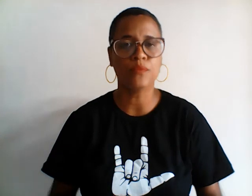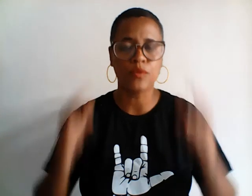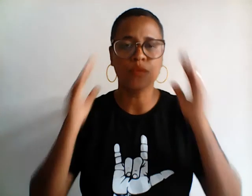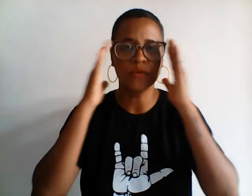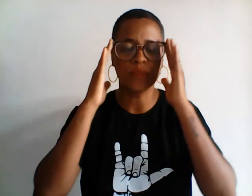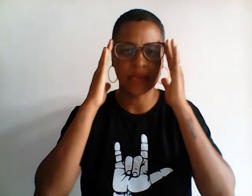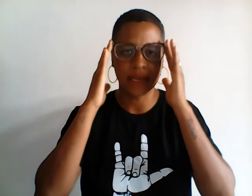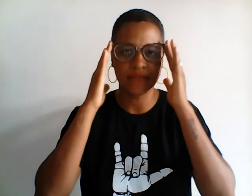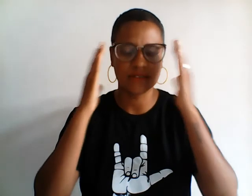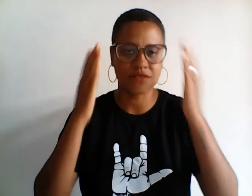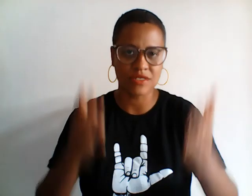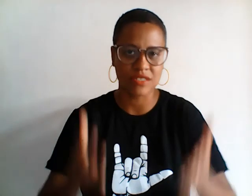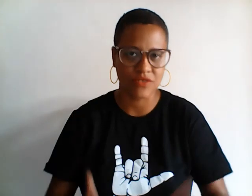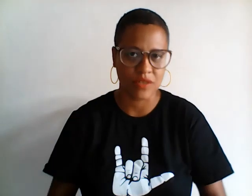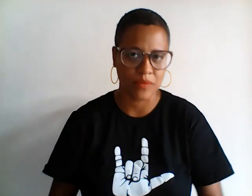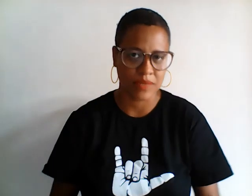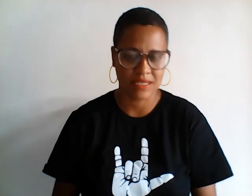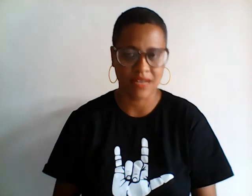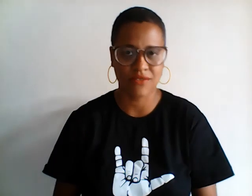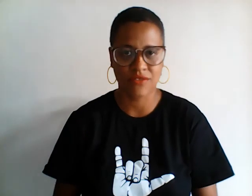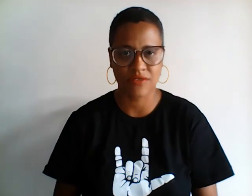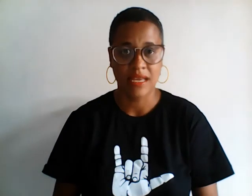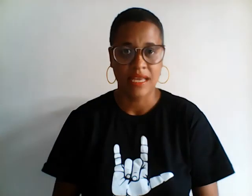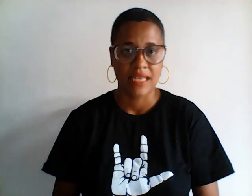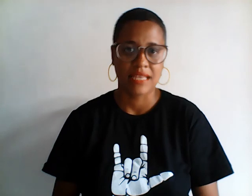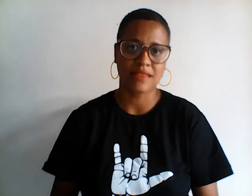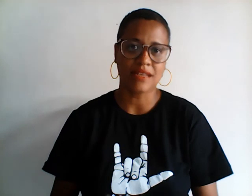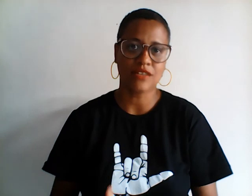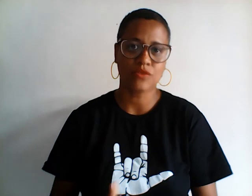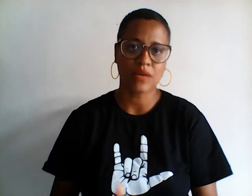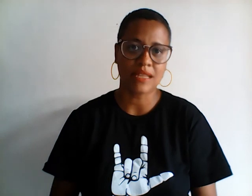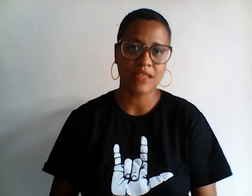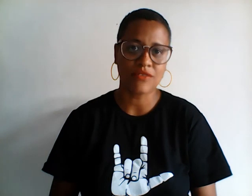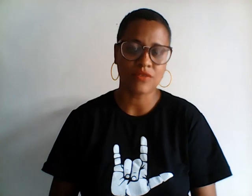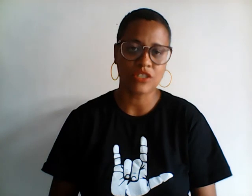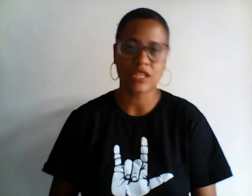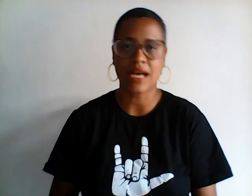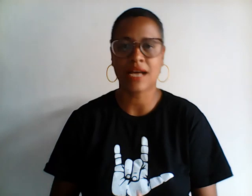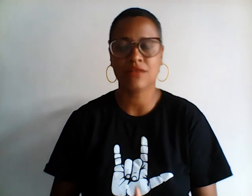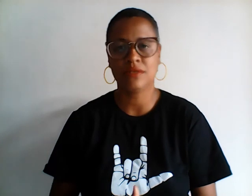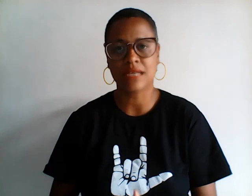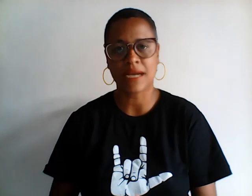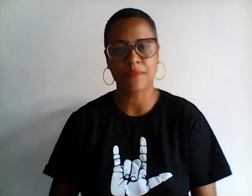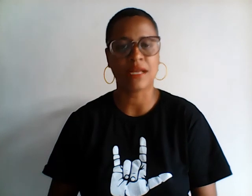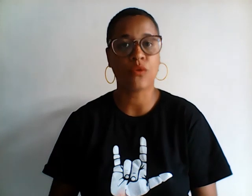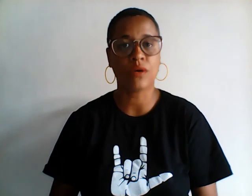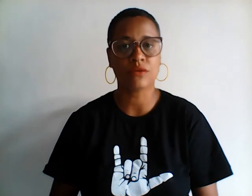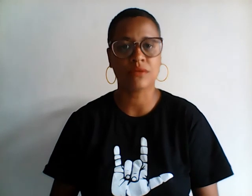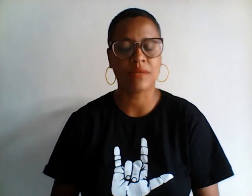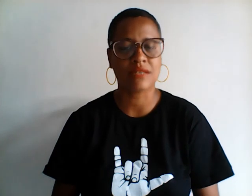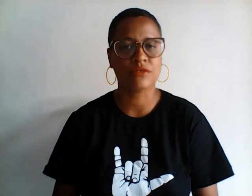público pequeno. Se vocês forem pesquisar, vão ver que tanto aqui a nível de estado, de capital, quanto de Brasil, nós